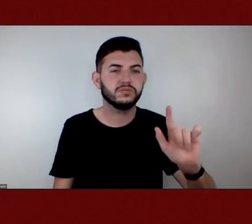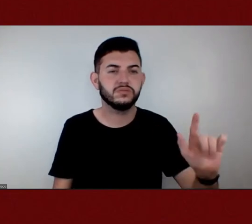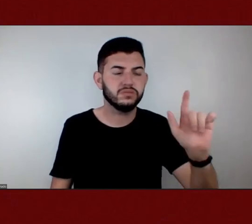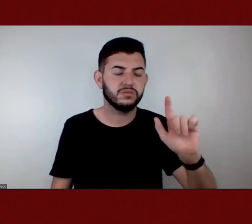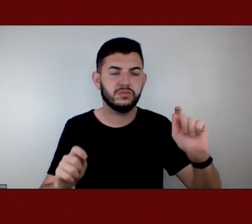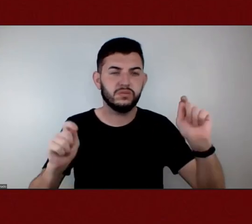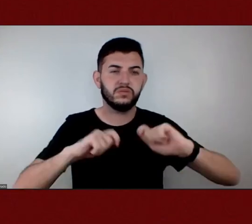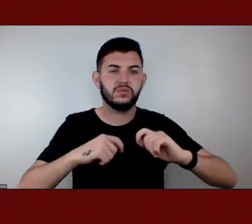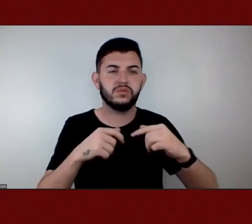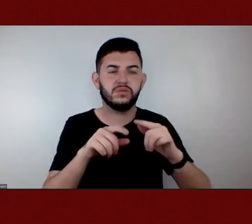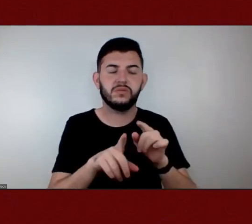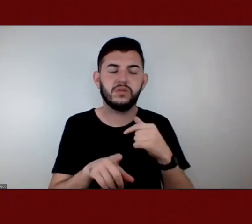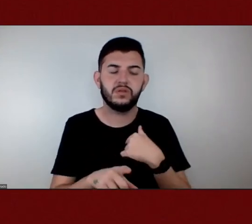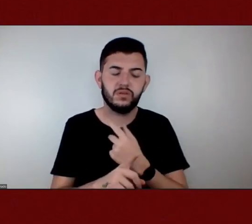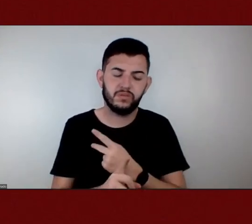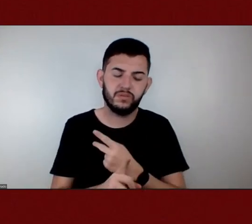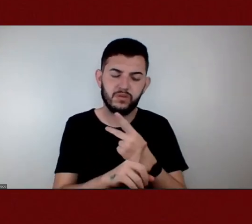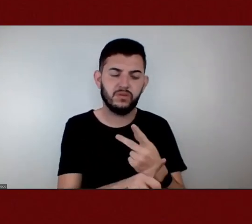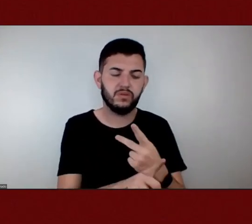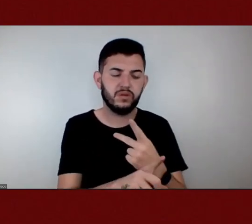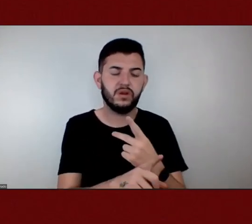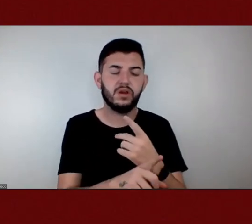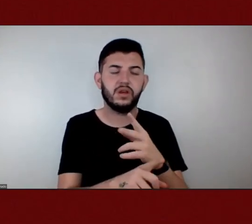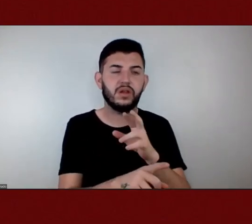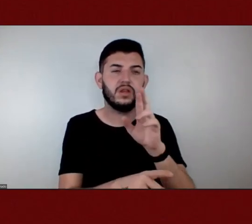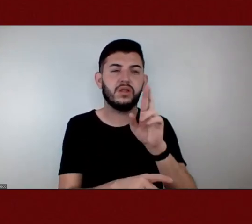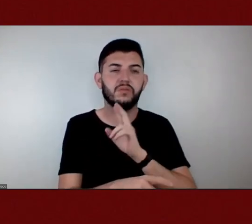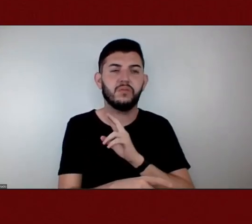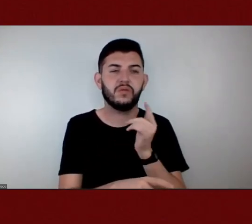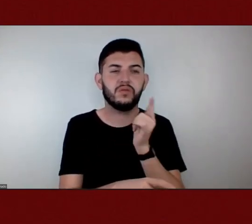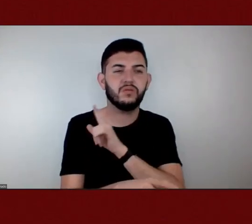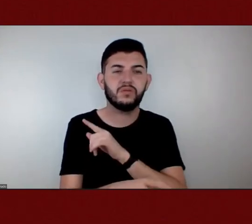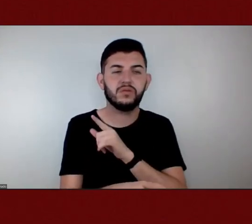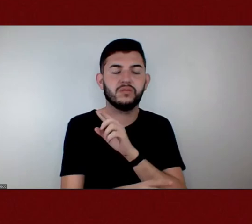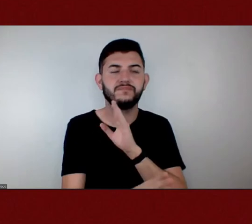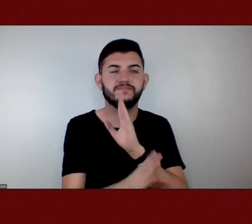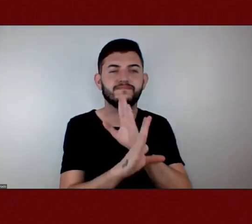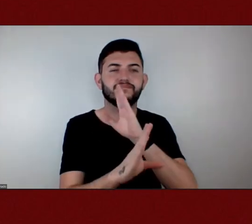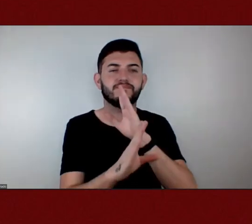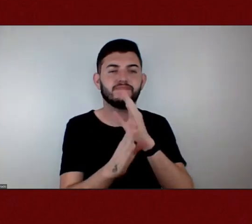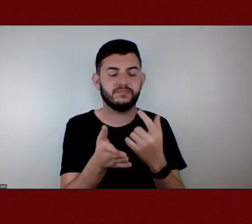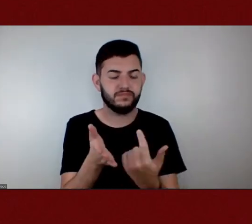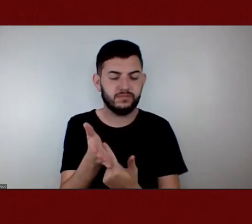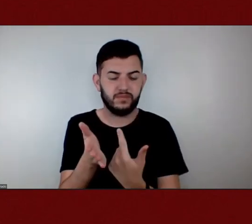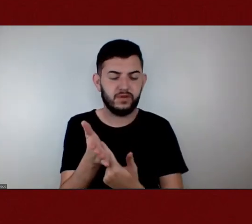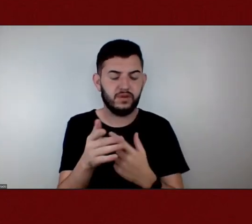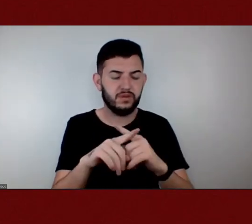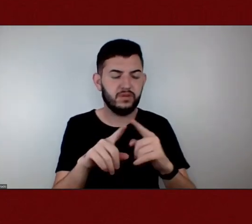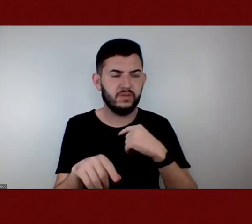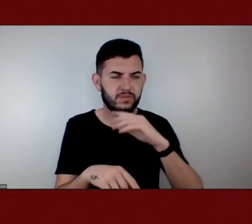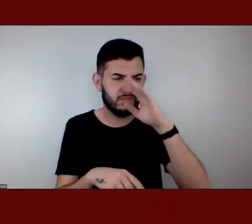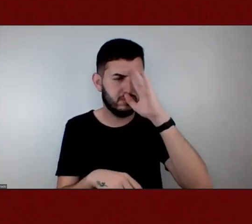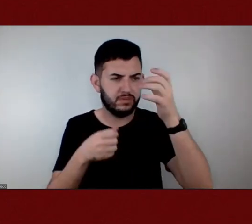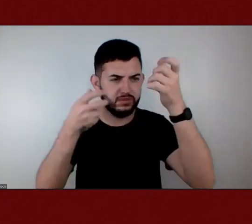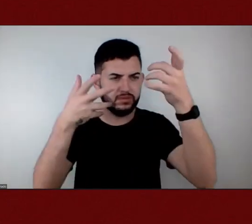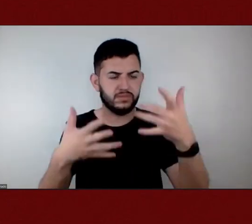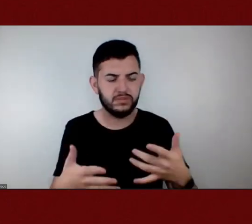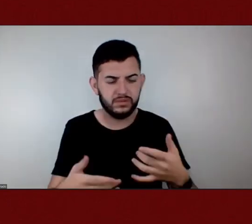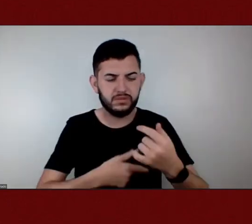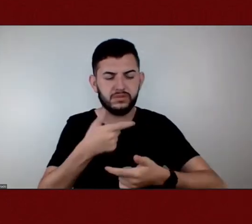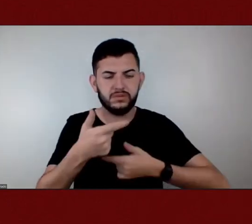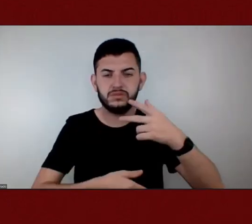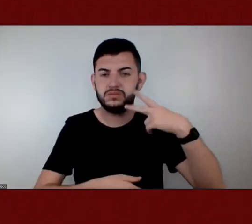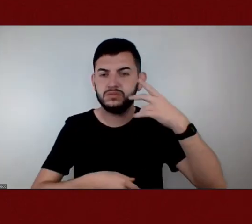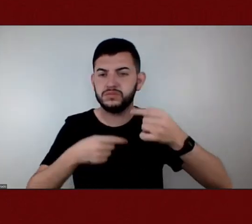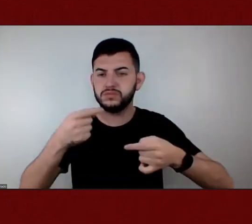busquei e encontrei respostas em muitos livros, especialmente as novelas, que falavam da situação política de diversas áreas. E dessa experiência